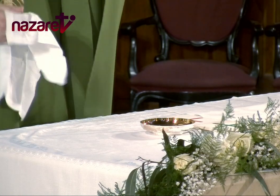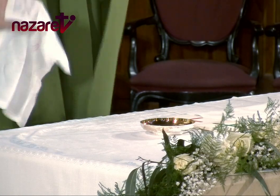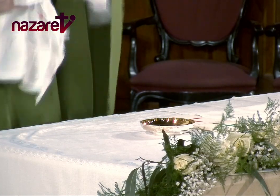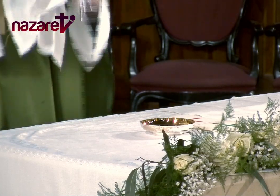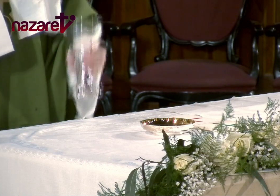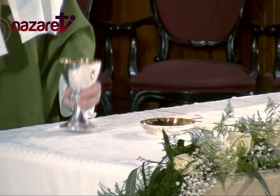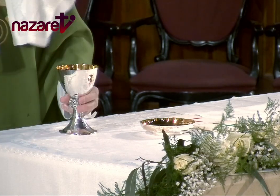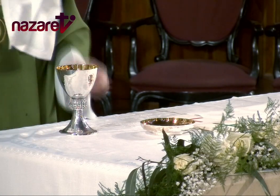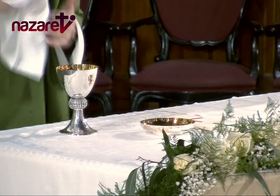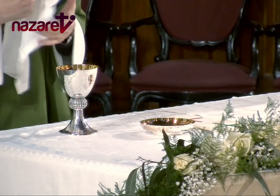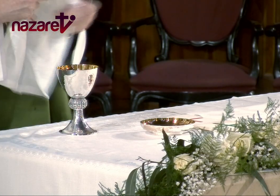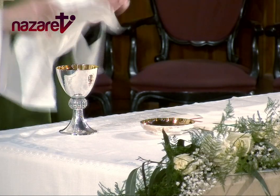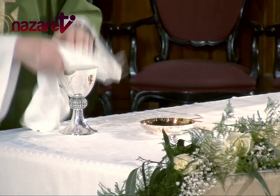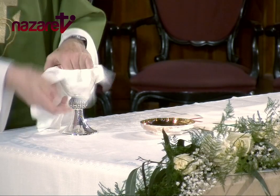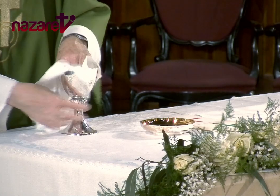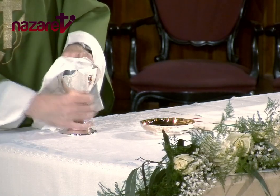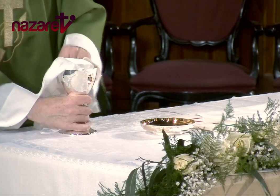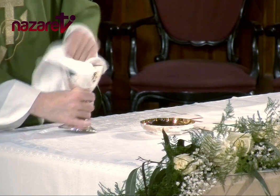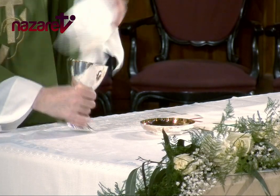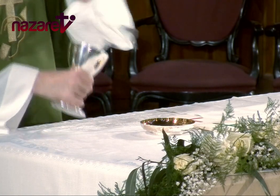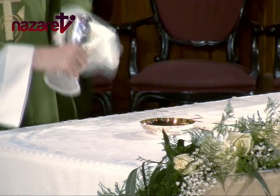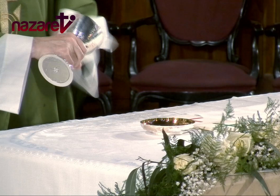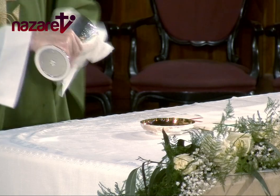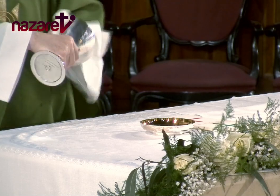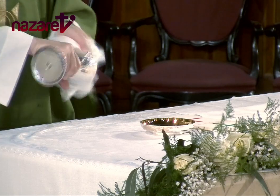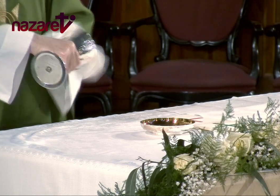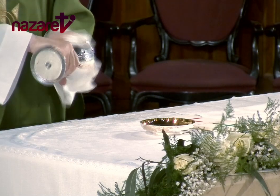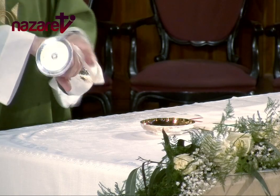el señor lo que mi pecho en sí